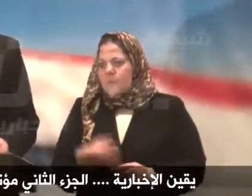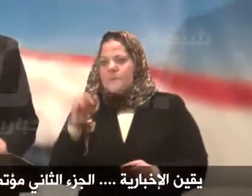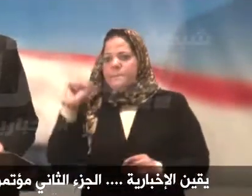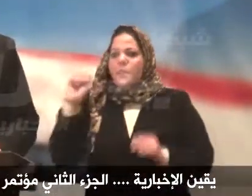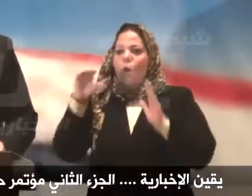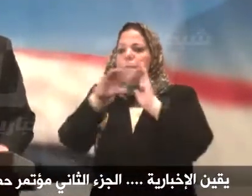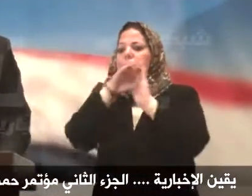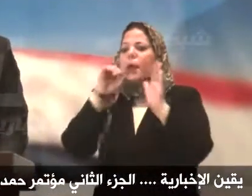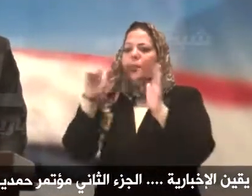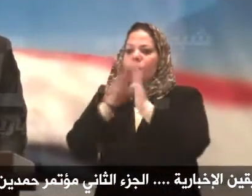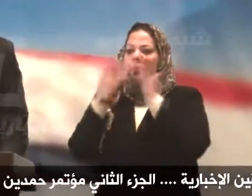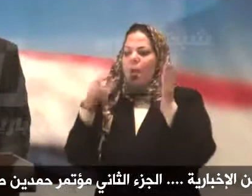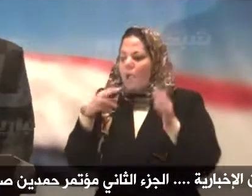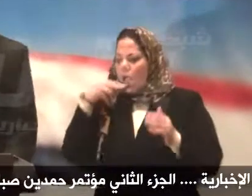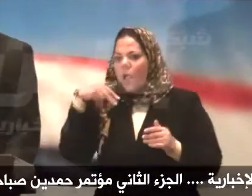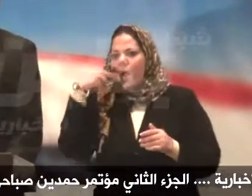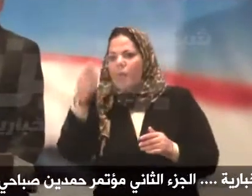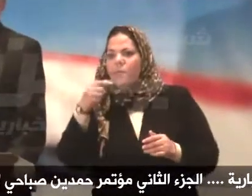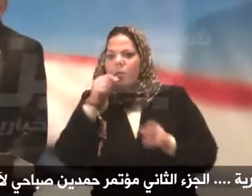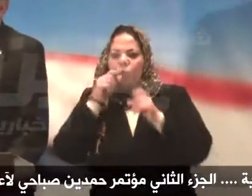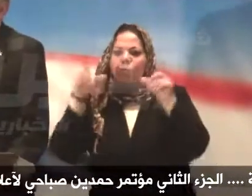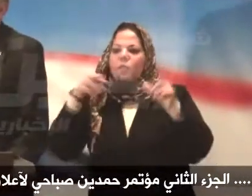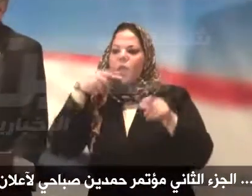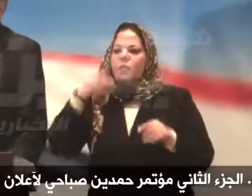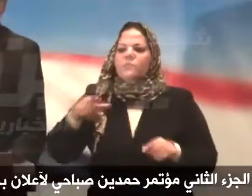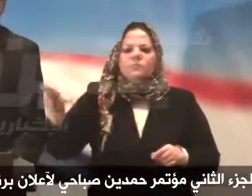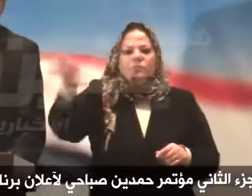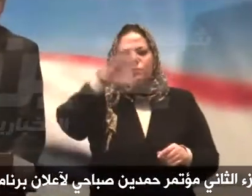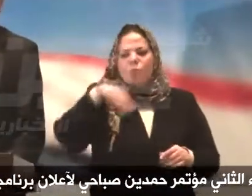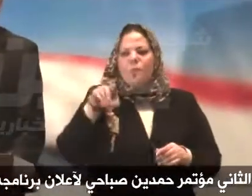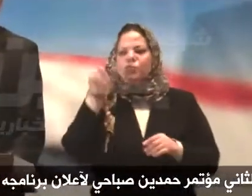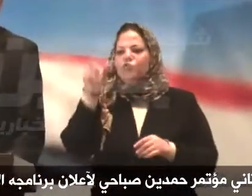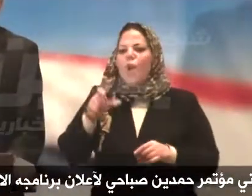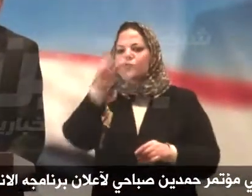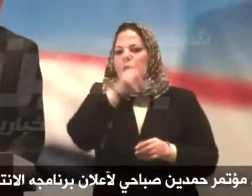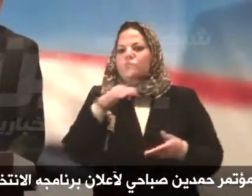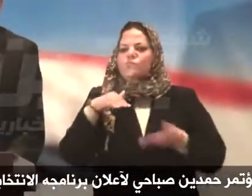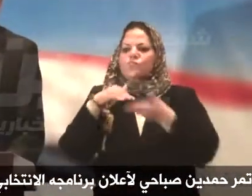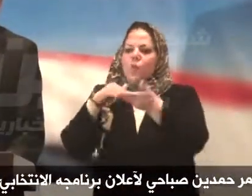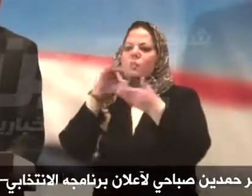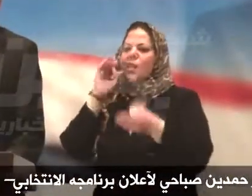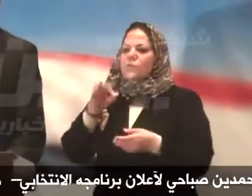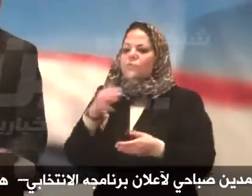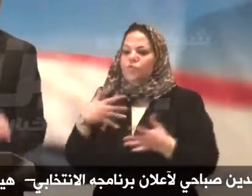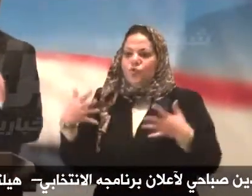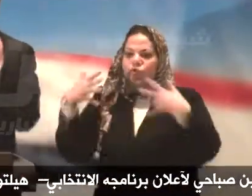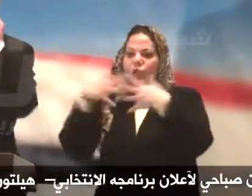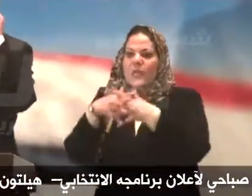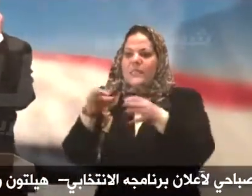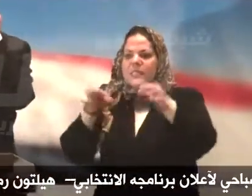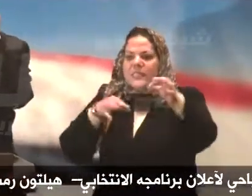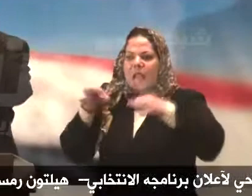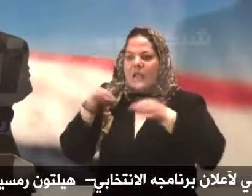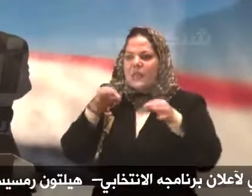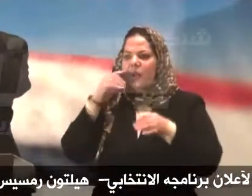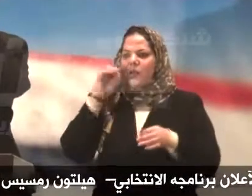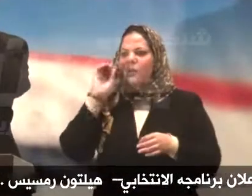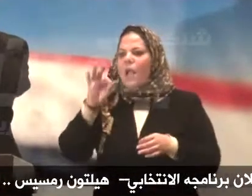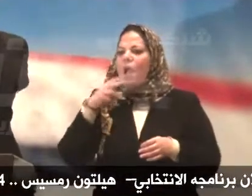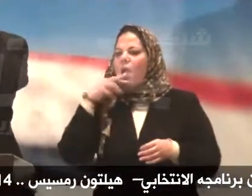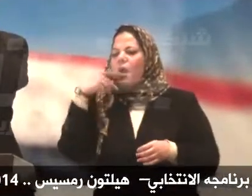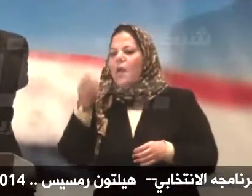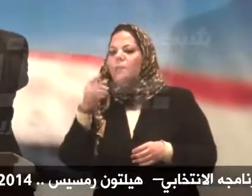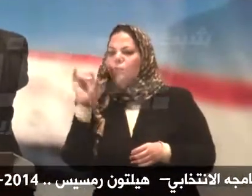البرنامج ده بيعبر عن رؤية هذه القوى الاجتماعية، وكمان بيعبر عن شركاء سياسيين يهمني